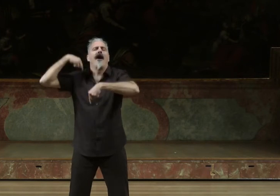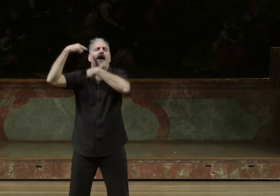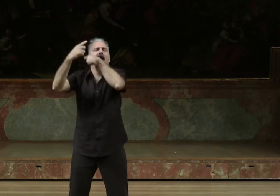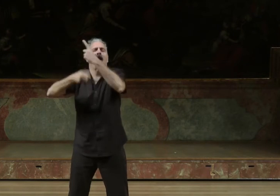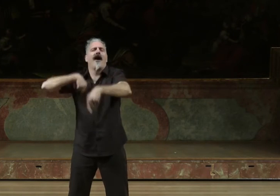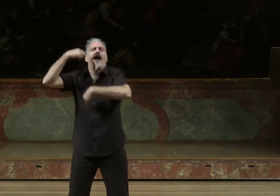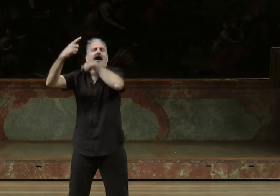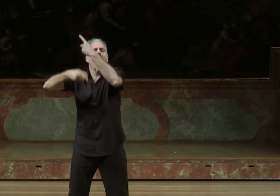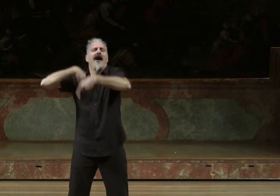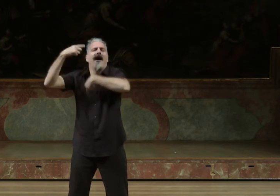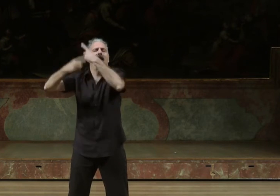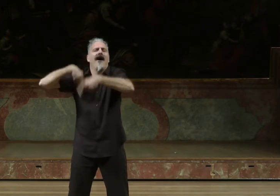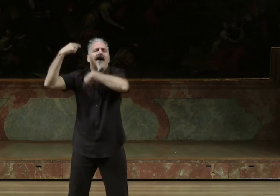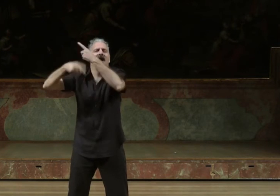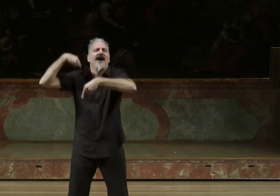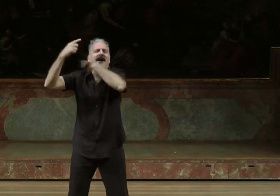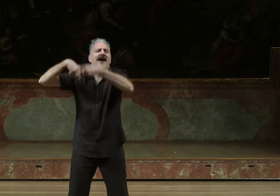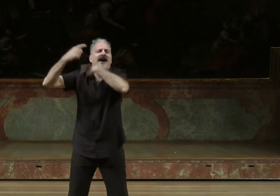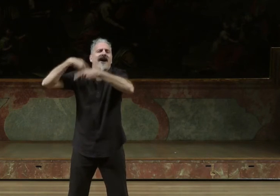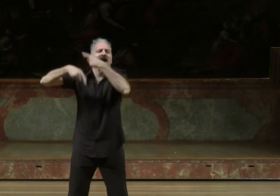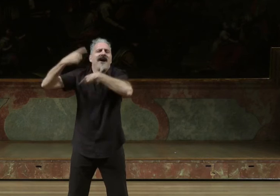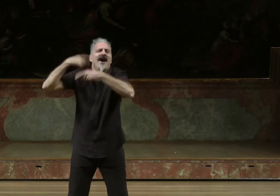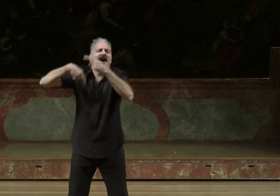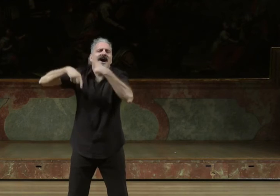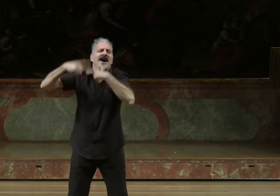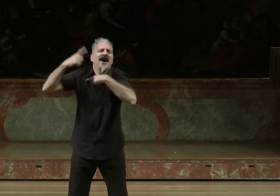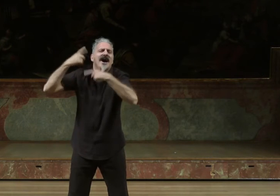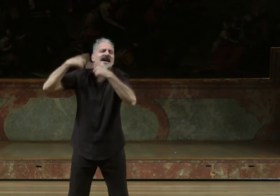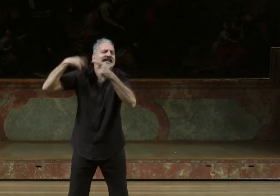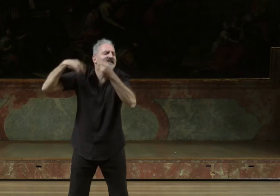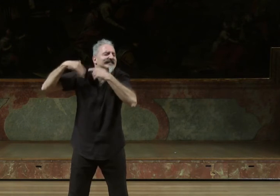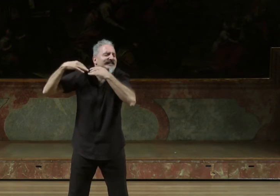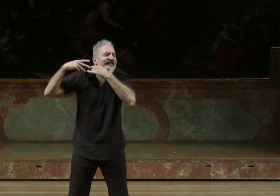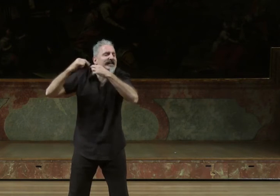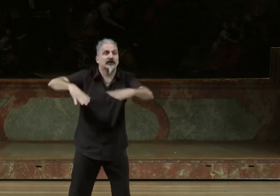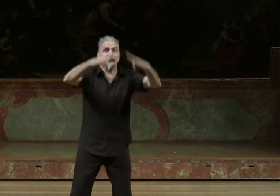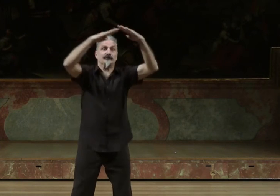Tage, Tage, Jahre, Jahre, Jahre, Jahre, ewig.